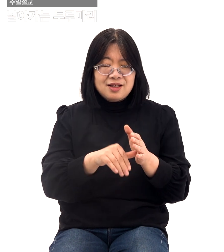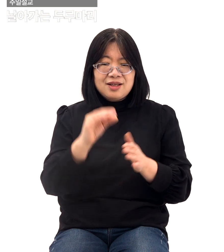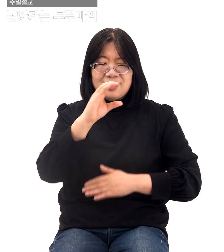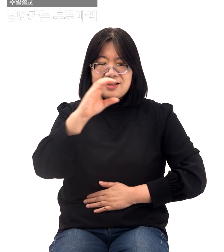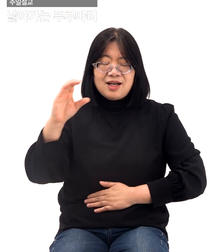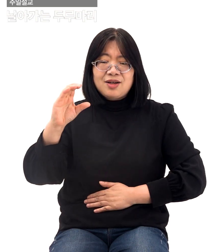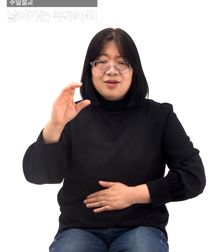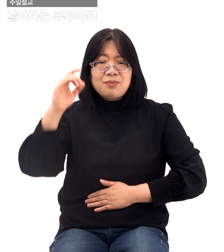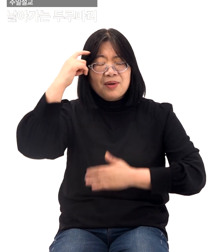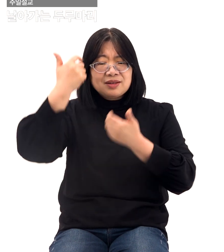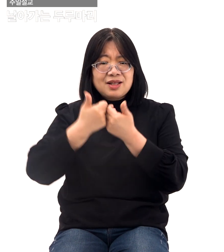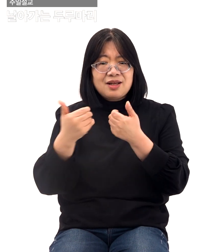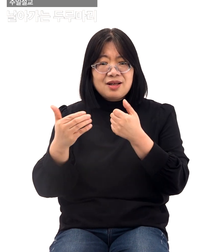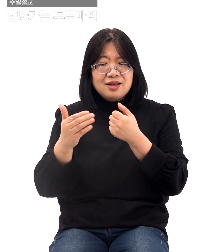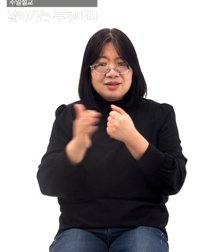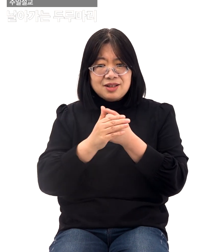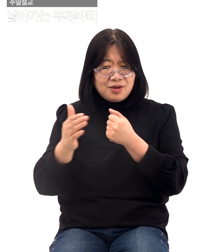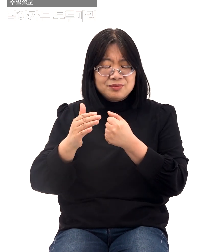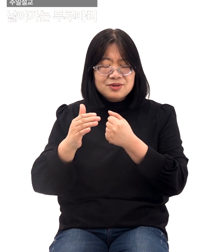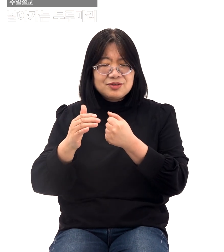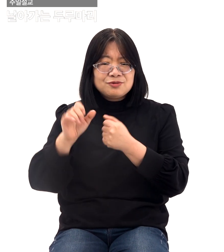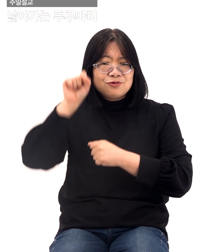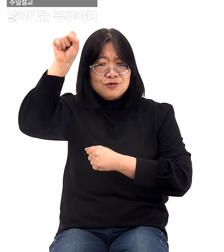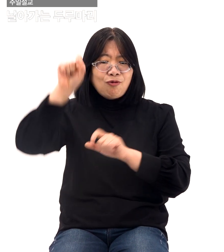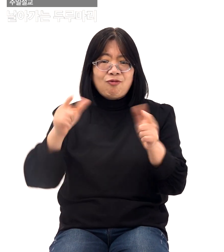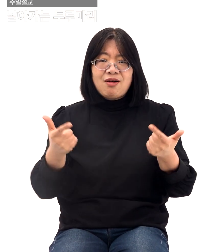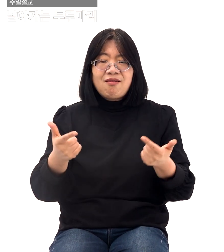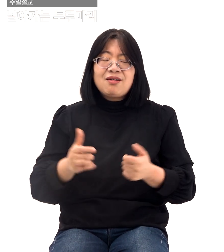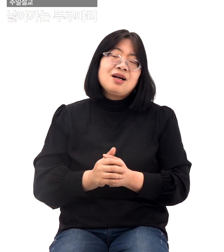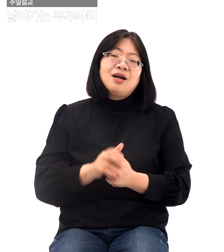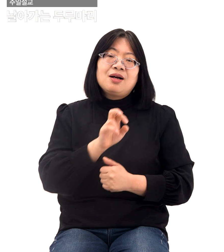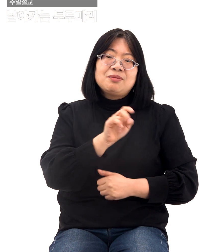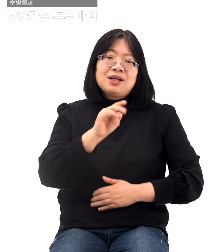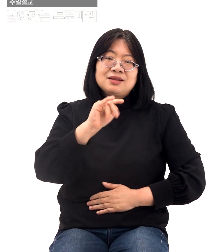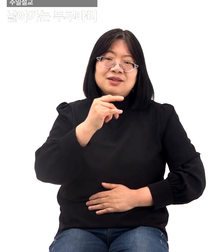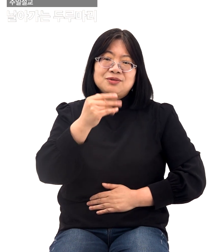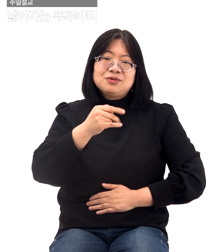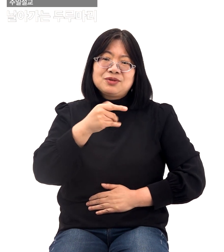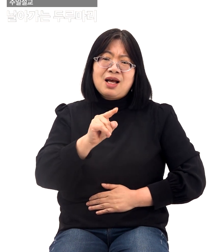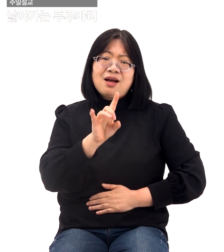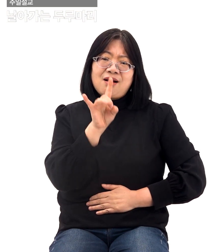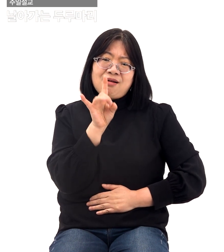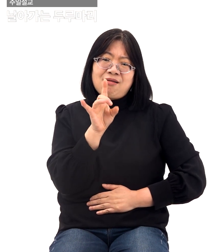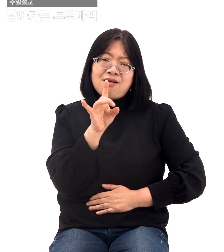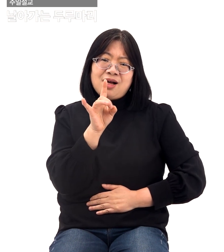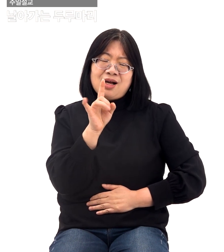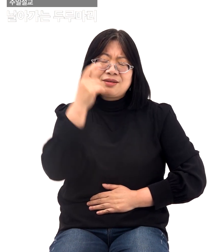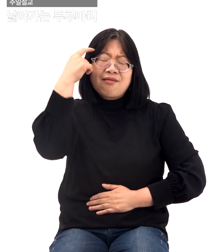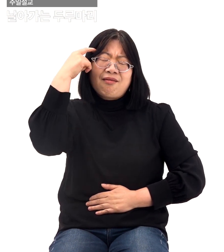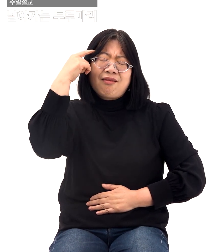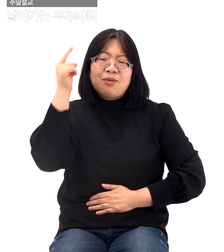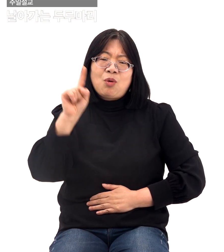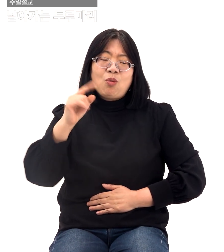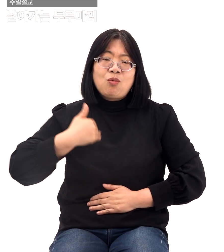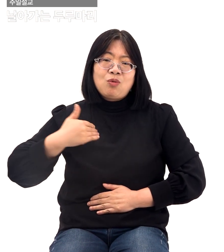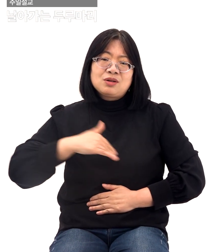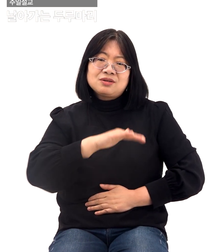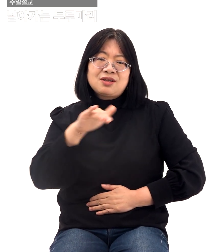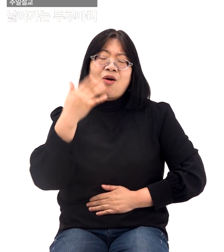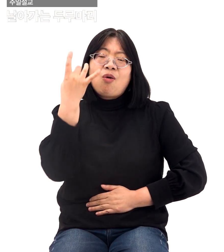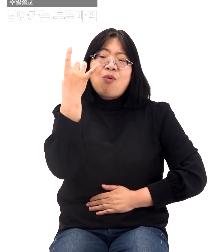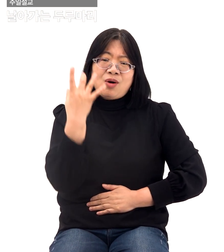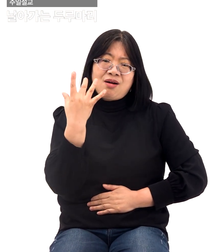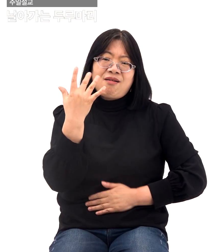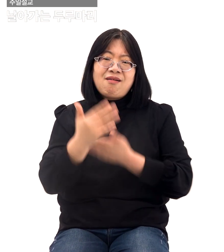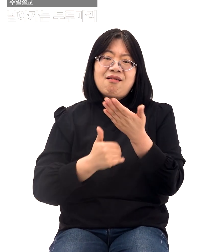카톨릭을 반대해서 일어난 무브먼트가 아니었어요. 마틴 루터의 오직 하나의 일념은 우리가